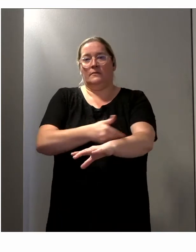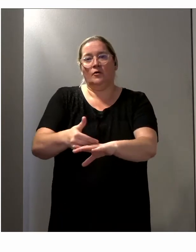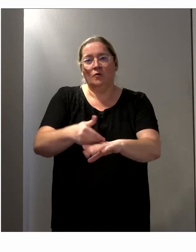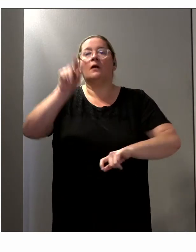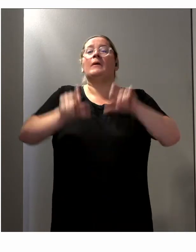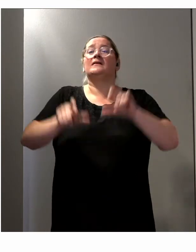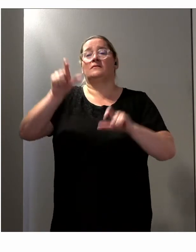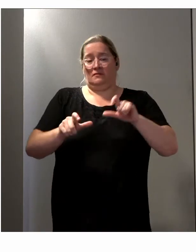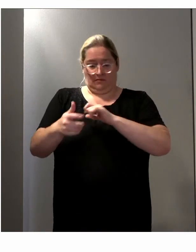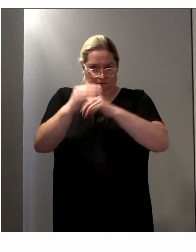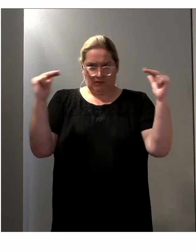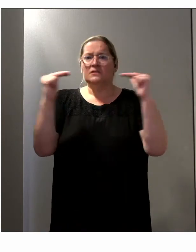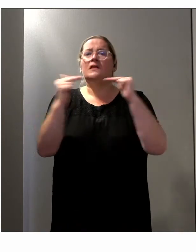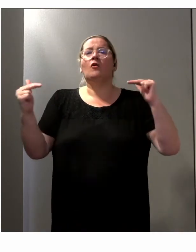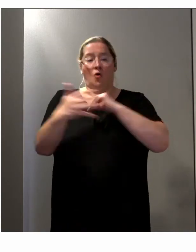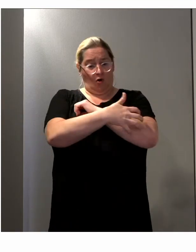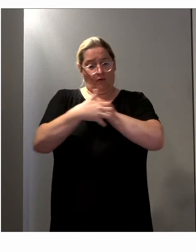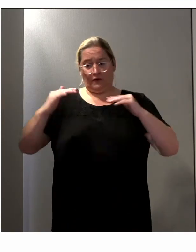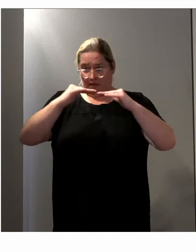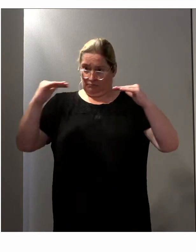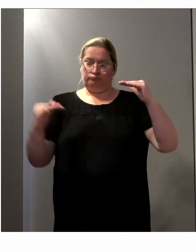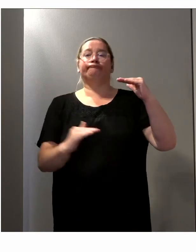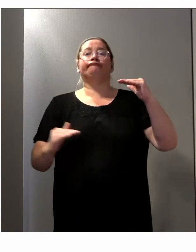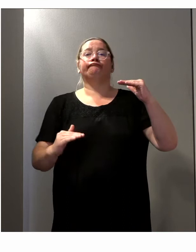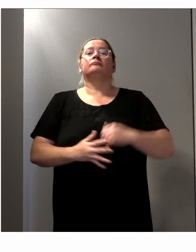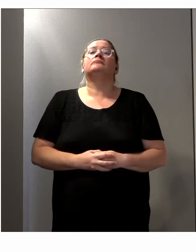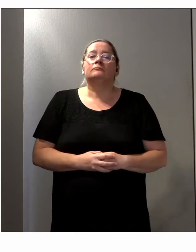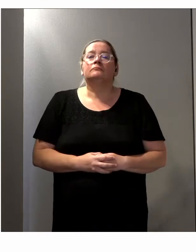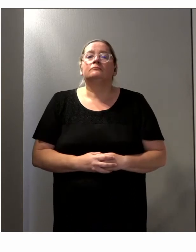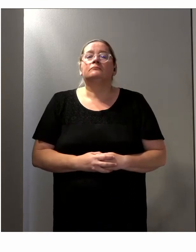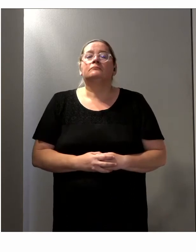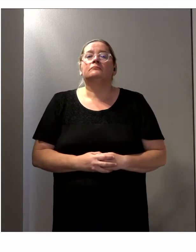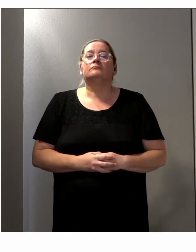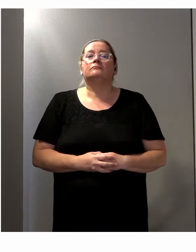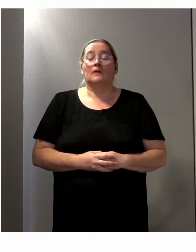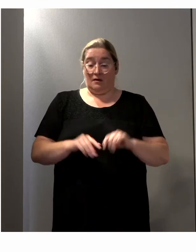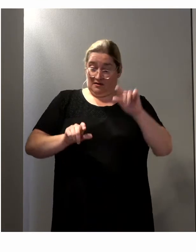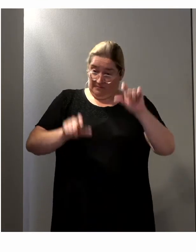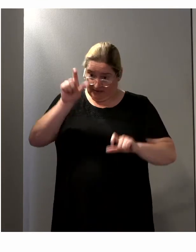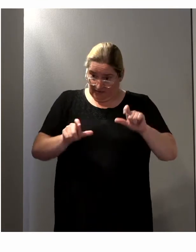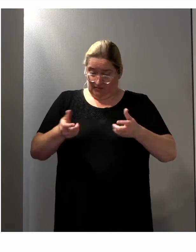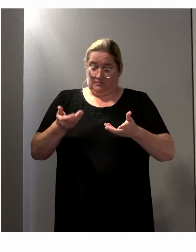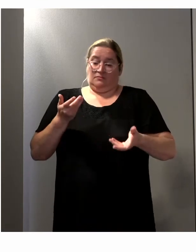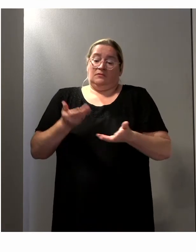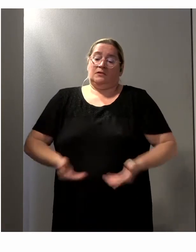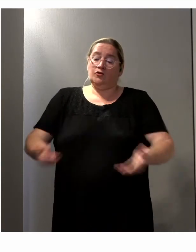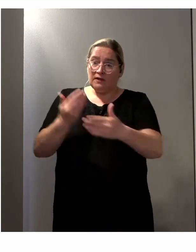en ce sens-là. Alors maintenant, que peut-on dire de la population des personnes en situation de handicap ?